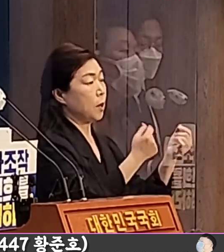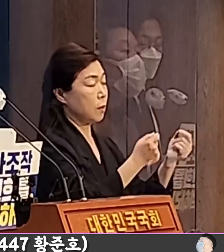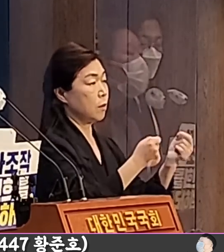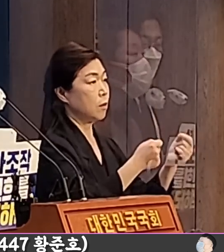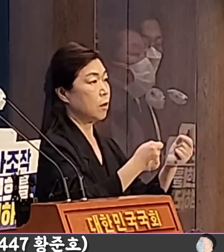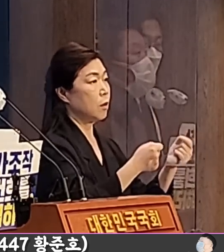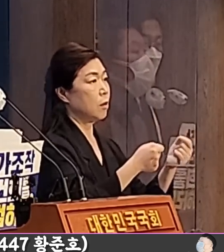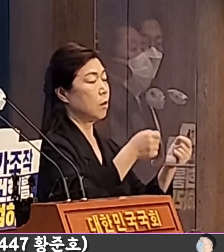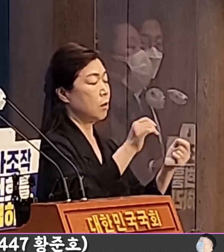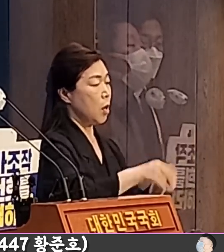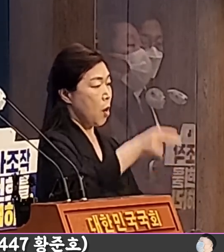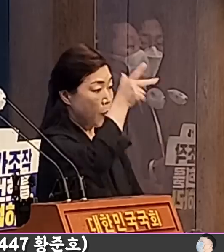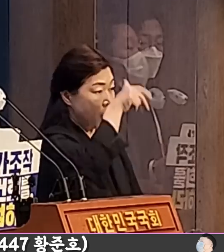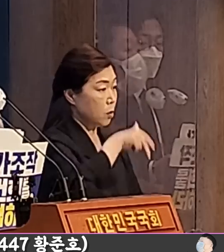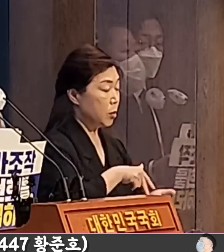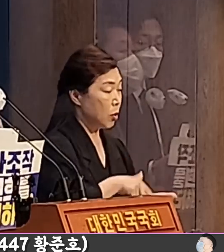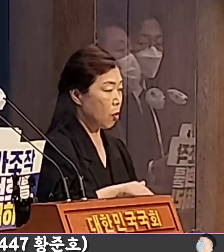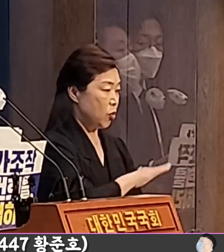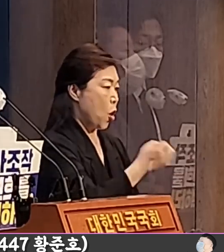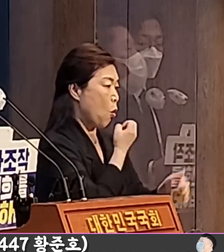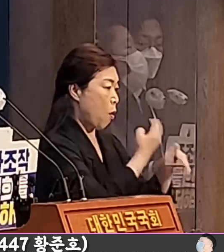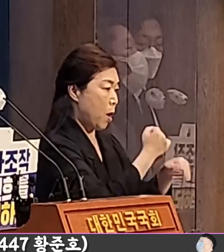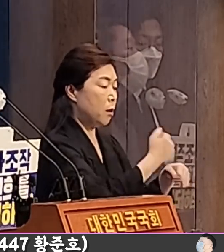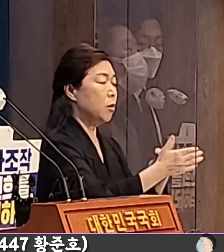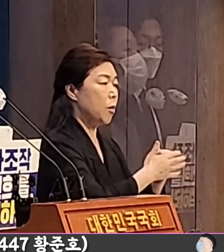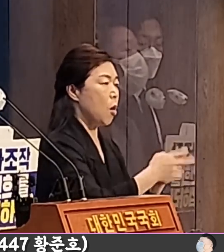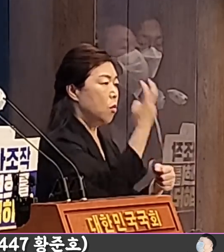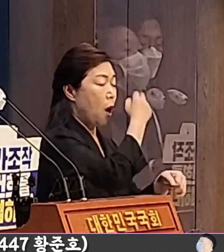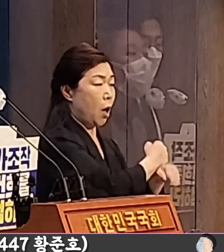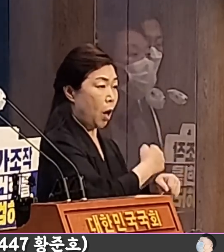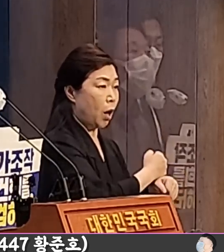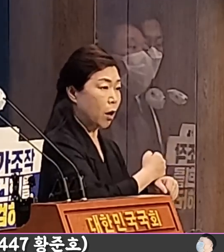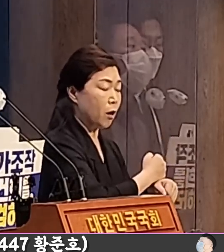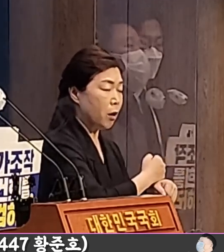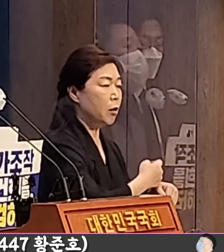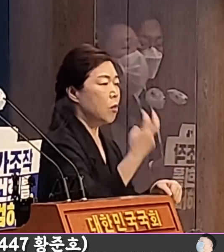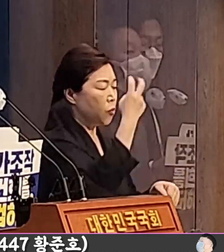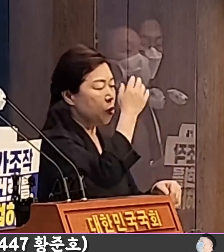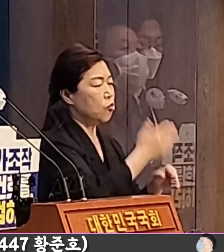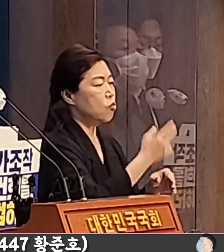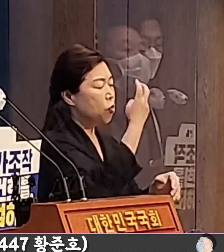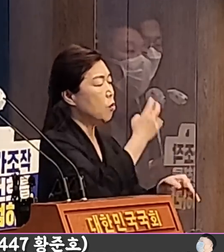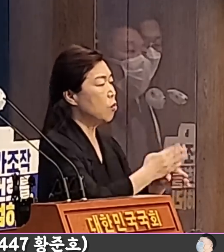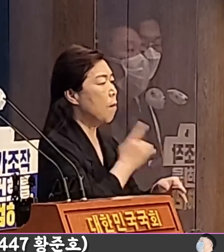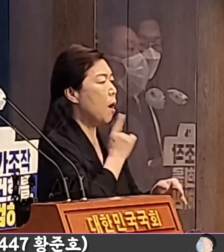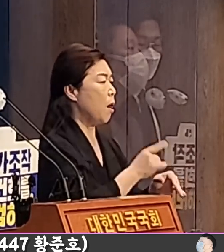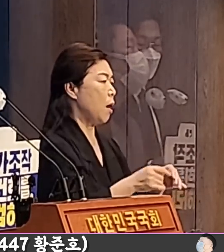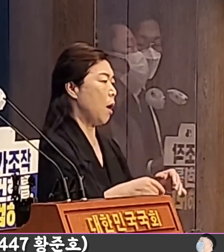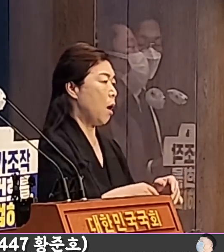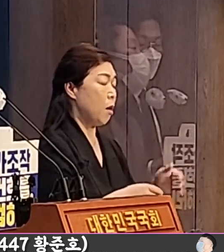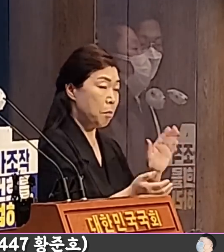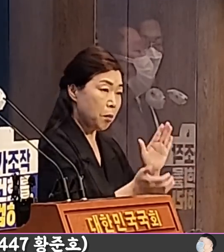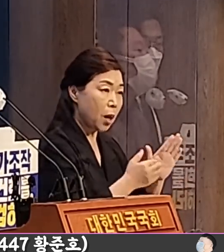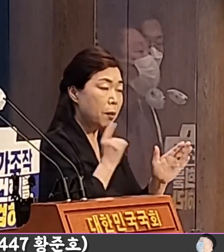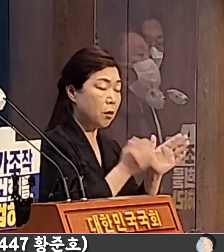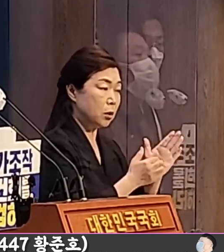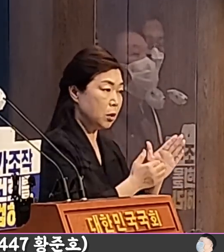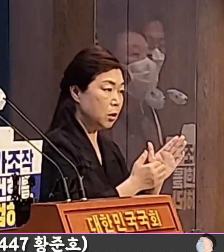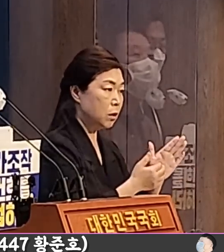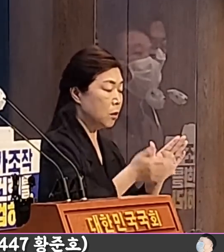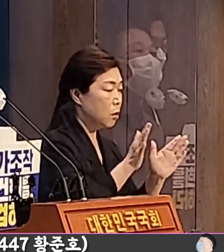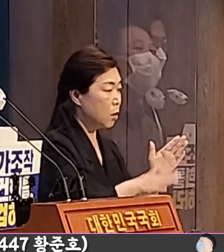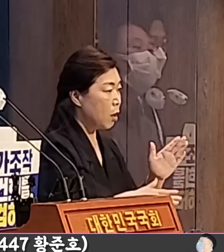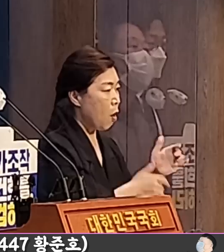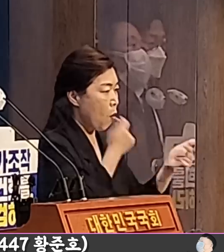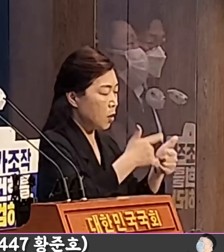있습니다. 경찰이 저희들의 고발에 대해서 수사한다는, 수사 중이라는 연락만 계속 옵니다. 아니, 세상에 그